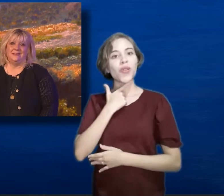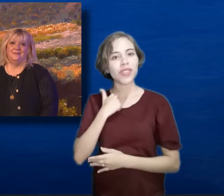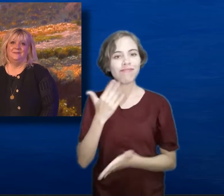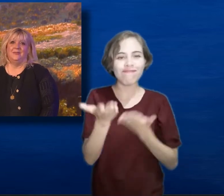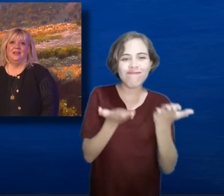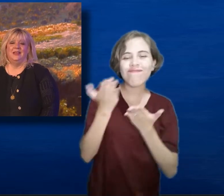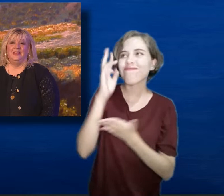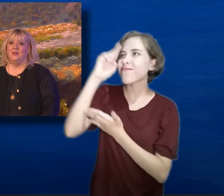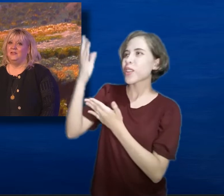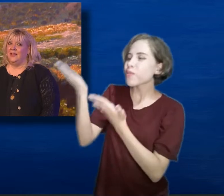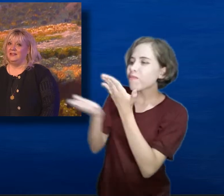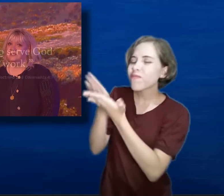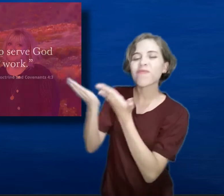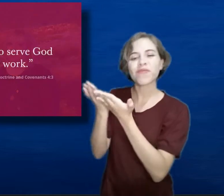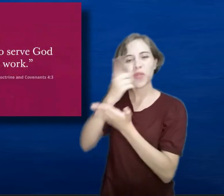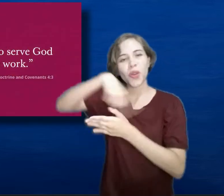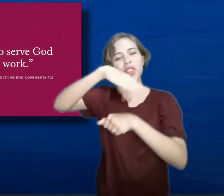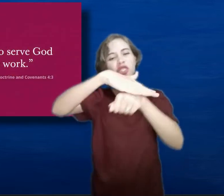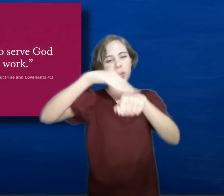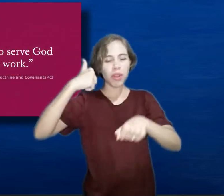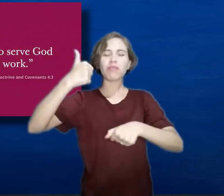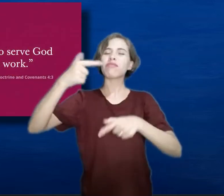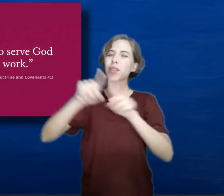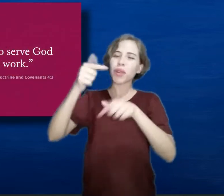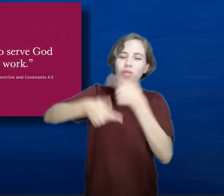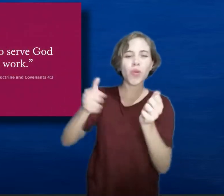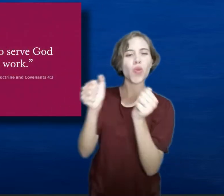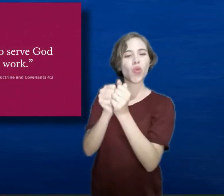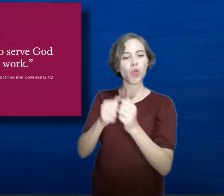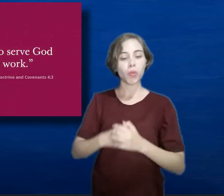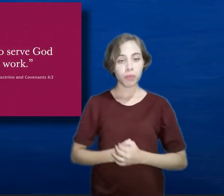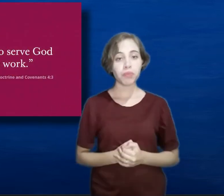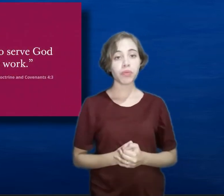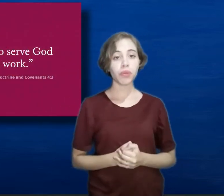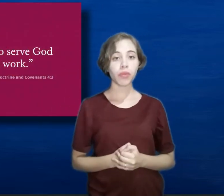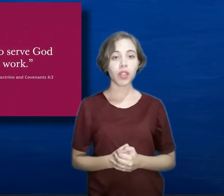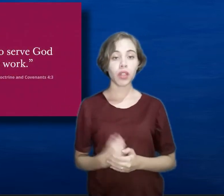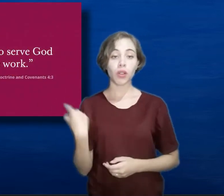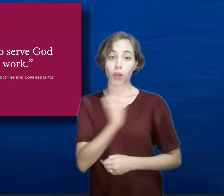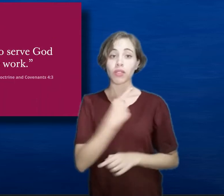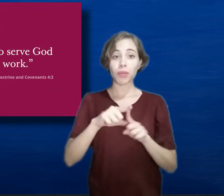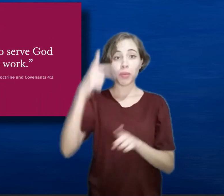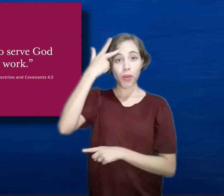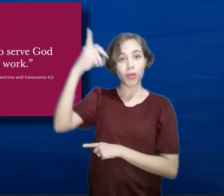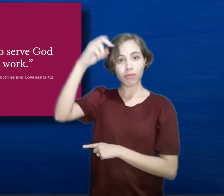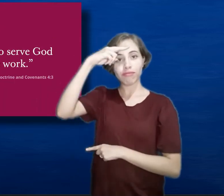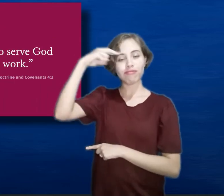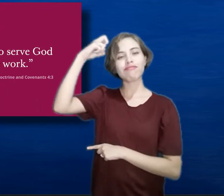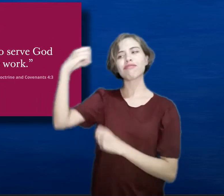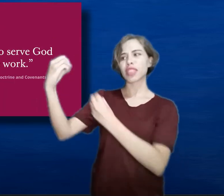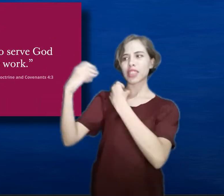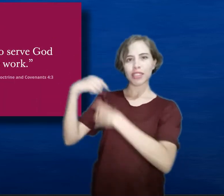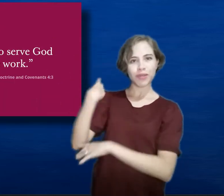momentos que talvez não sejam convenientes. Mesmo assim, se tendes desejo de servir a Deus, sois chamados ao